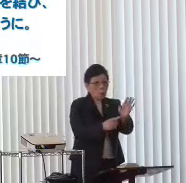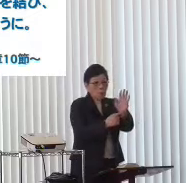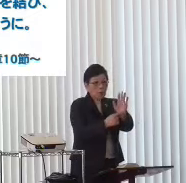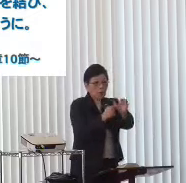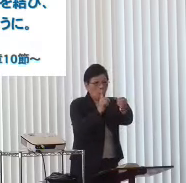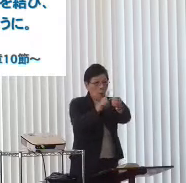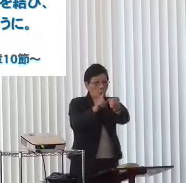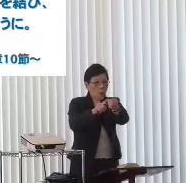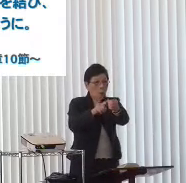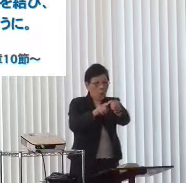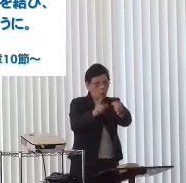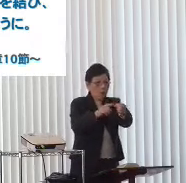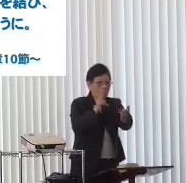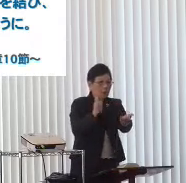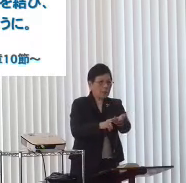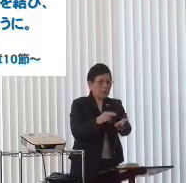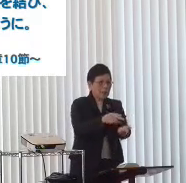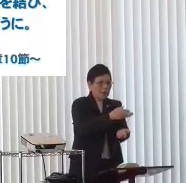でしょうか。